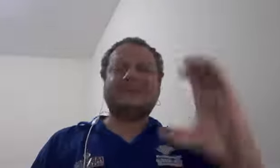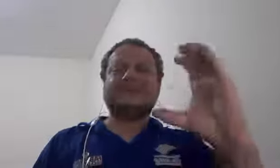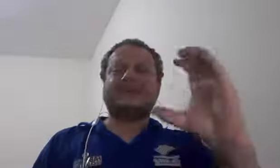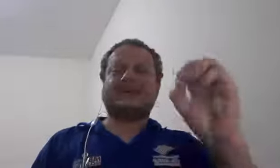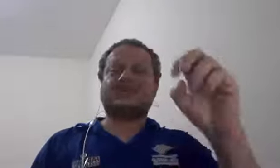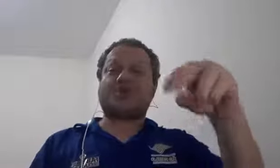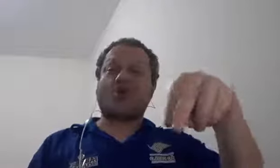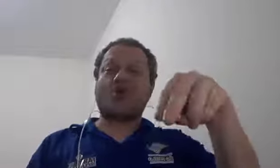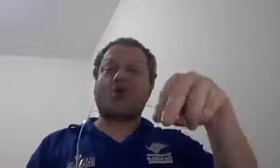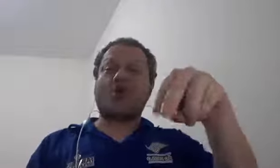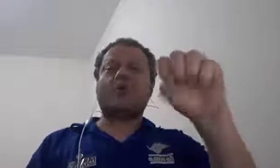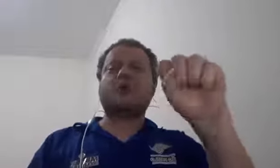Sinal de